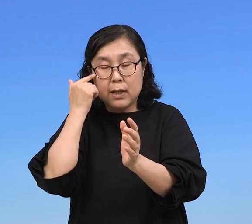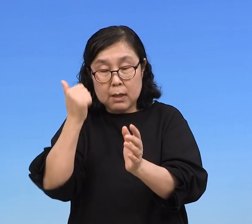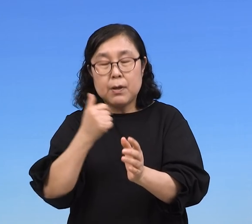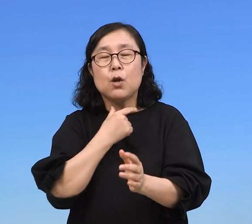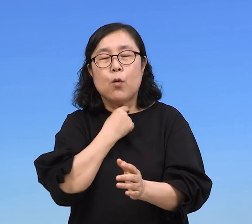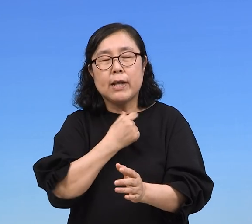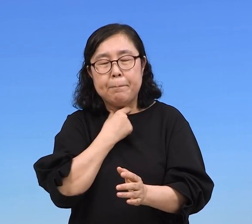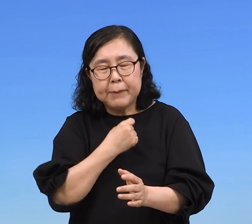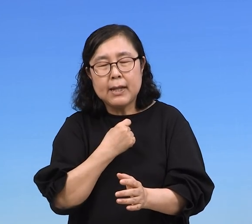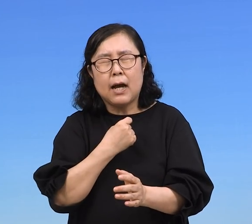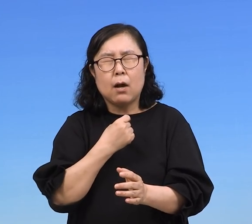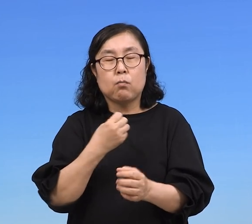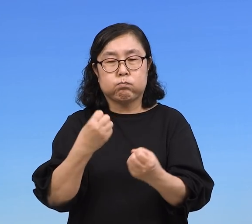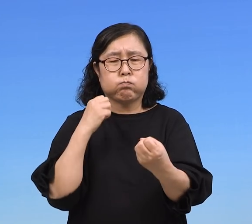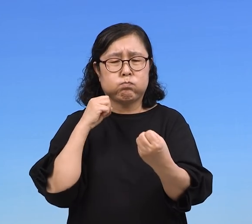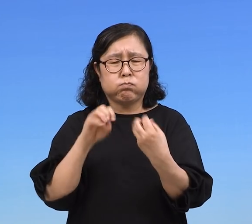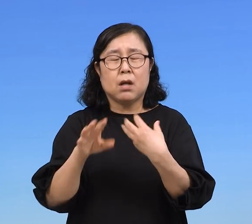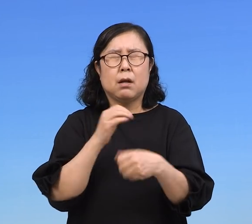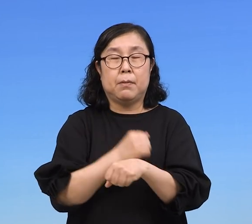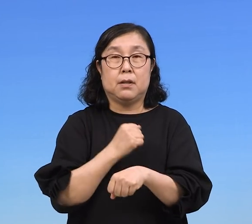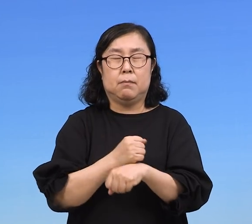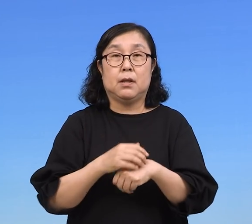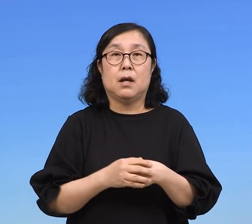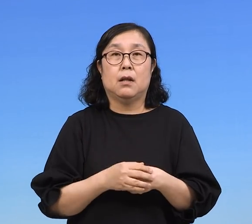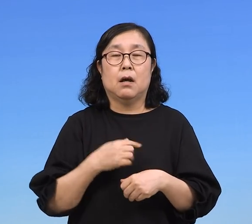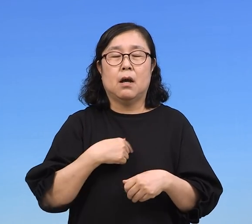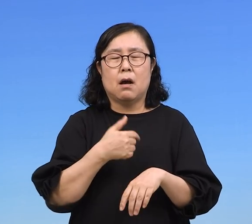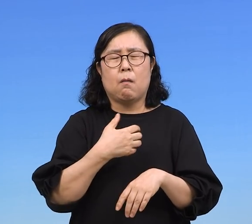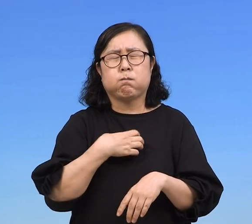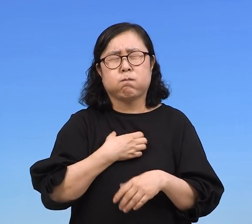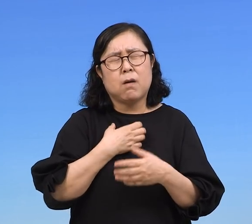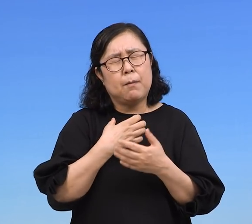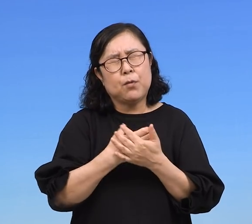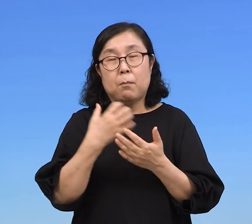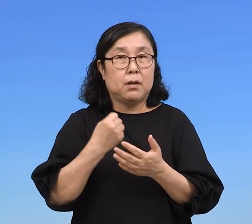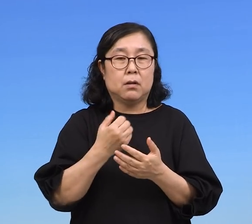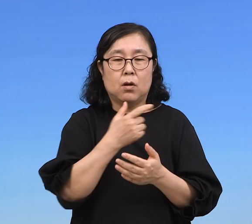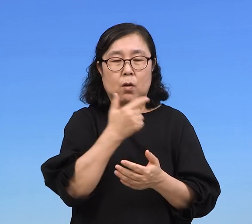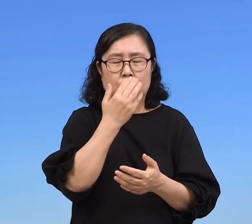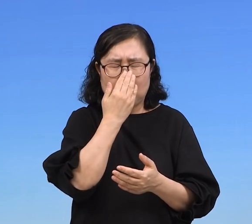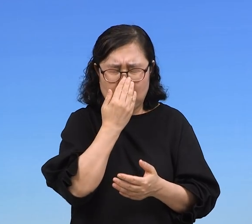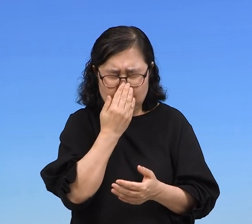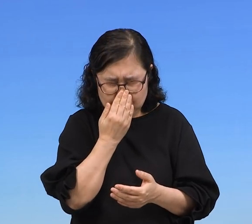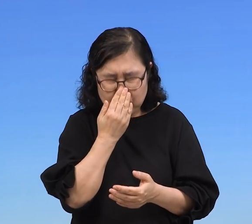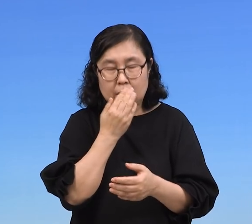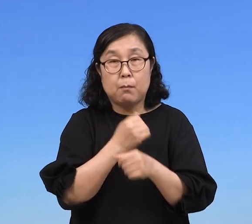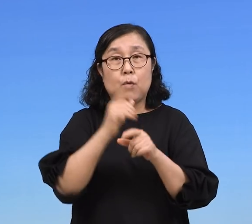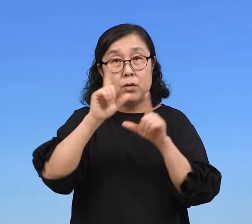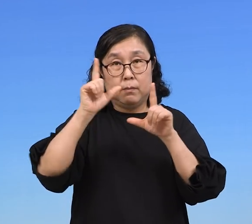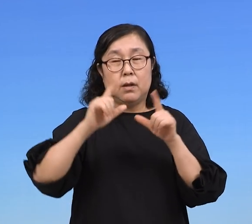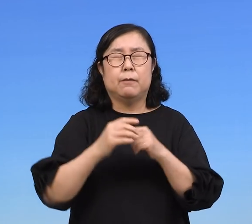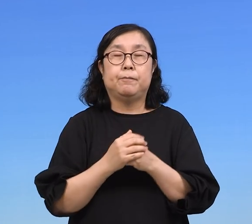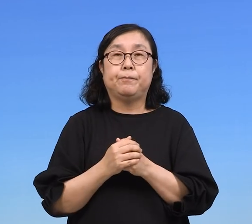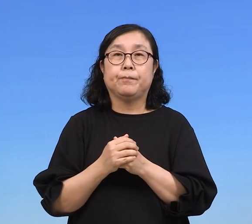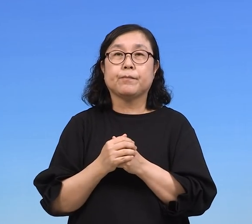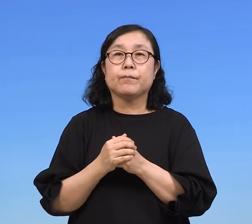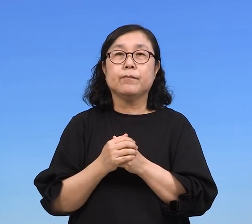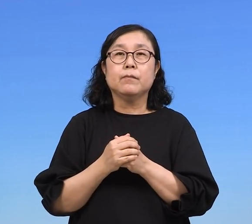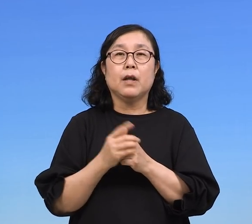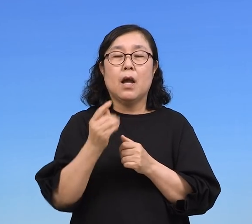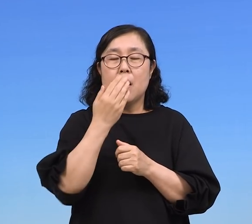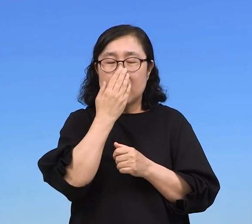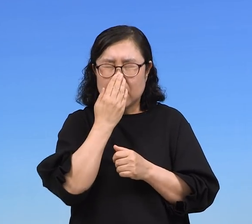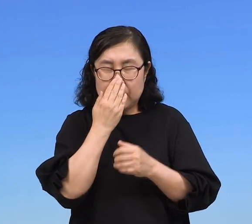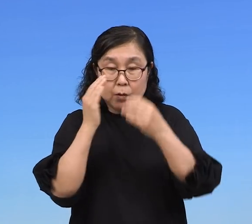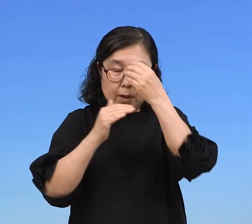자리매김하기 원합니다. 제가 정말 울컥울컥 하는 거거든요. 이런 겸손한 목사님들이,